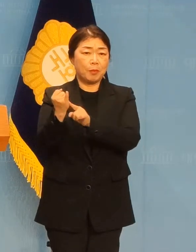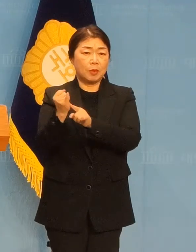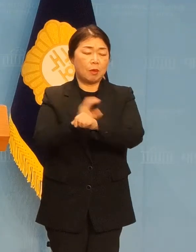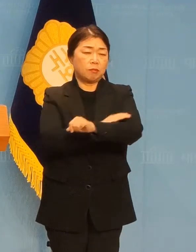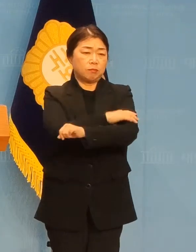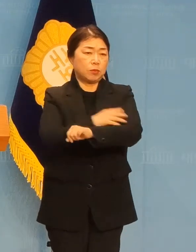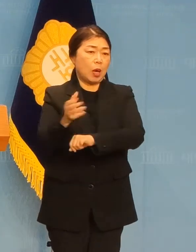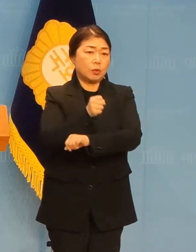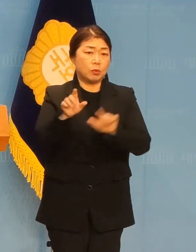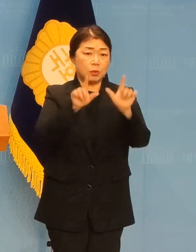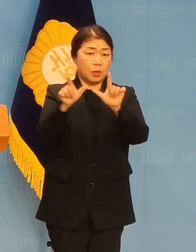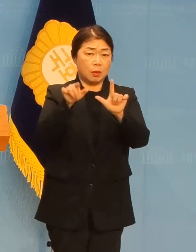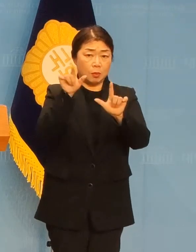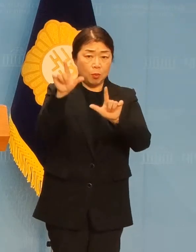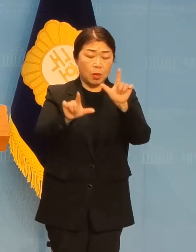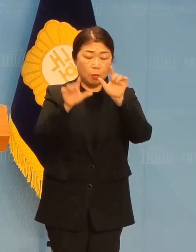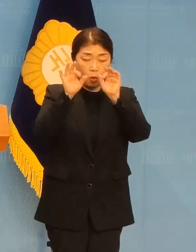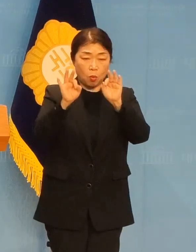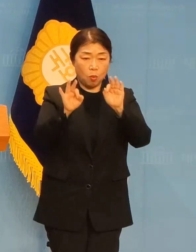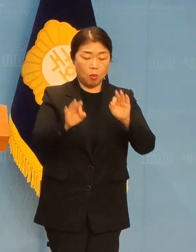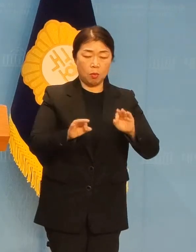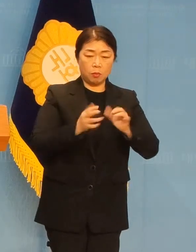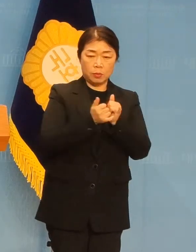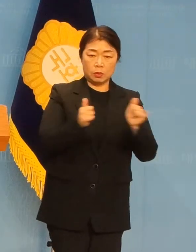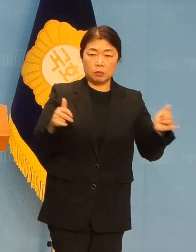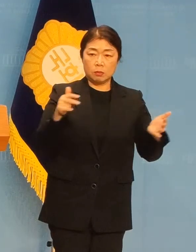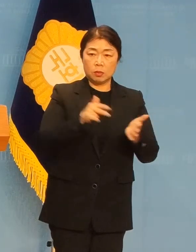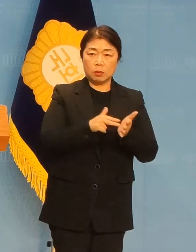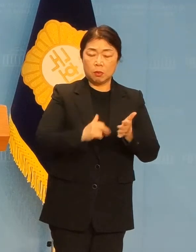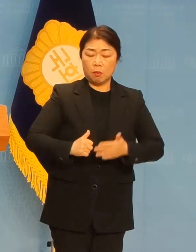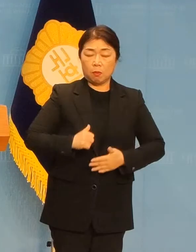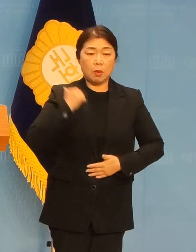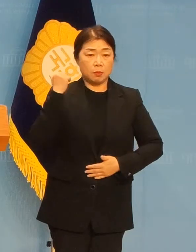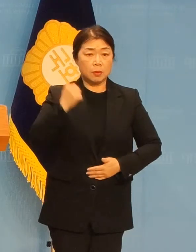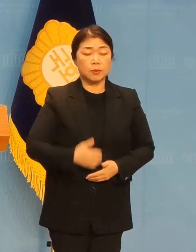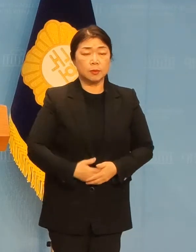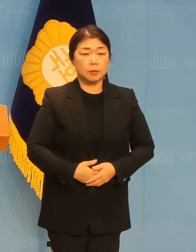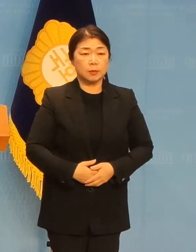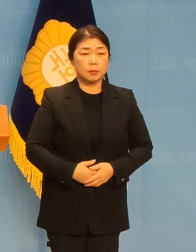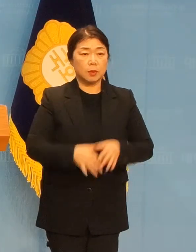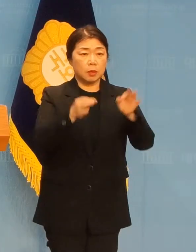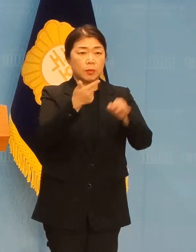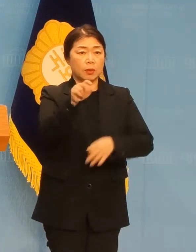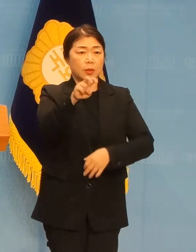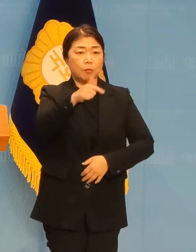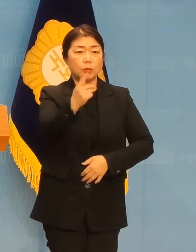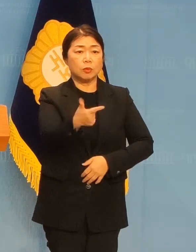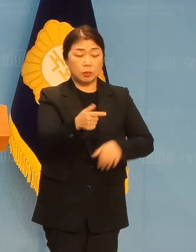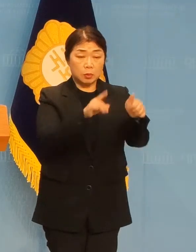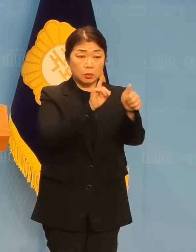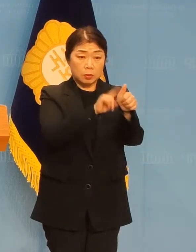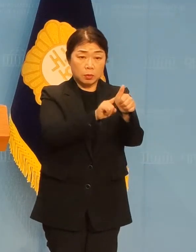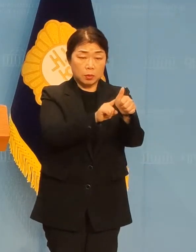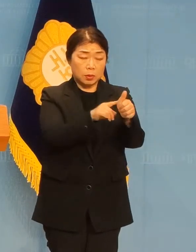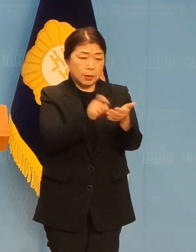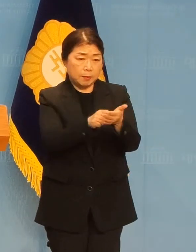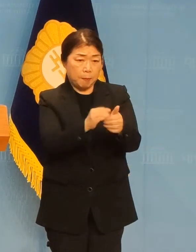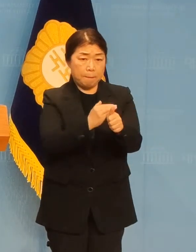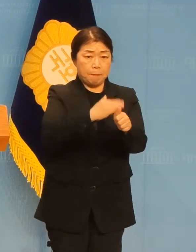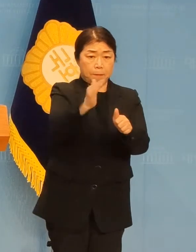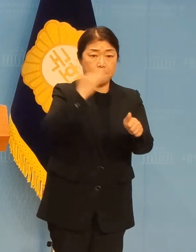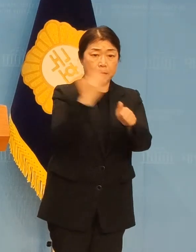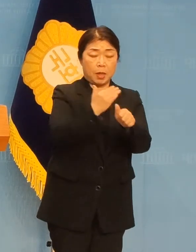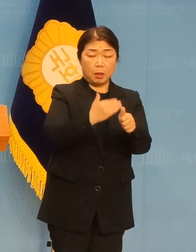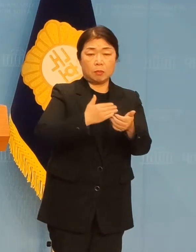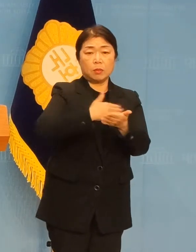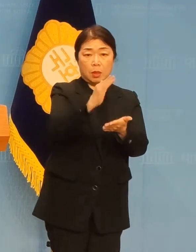있다는 사실에 분노할 뿐입니다. 김남국 비서관을 급히 내쫓는다고 끝날 일이 아닙니다. 이는